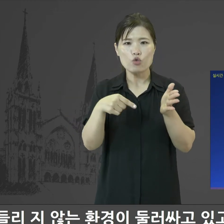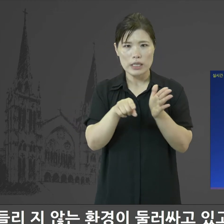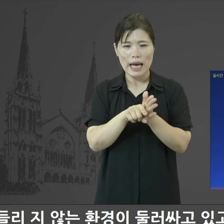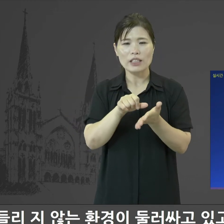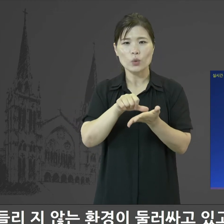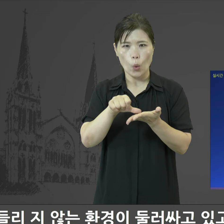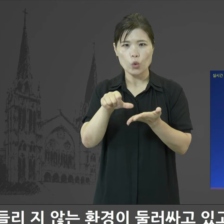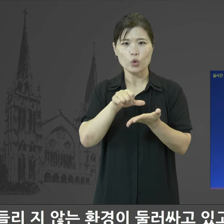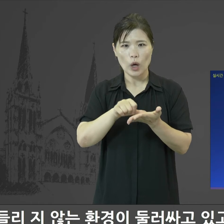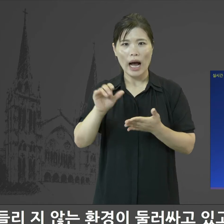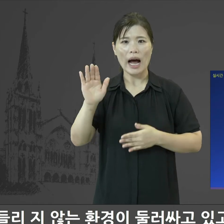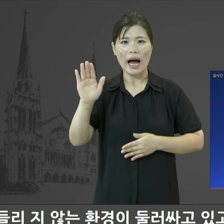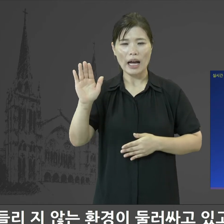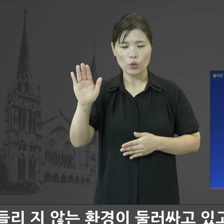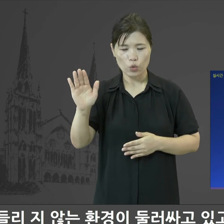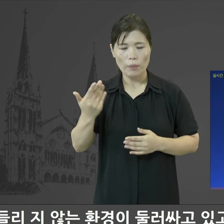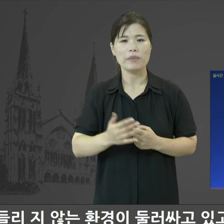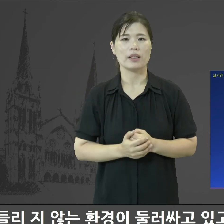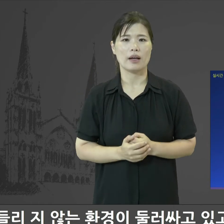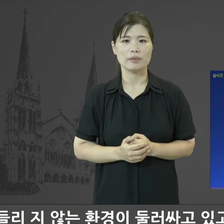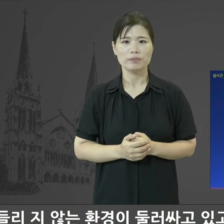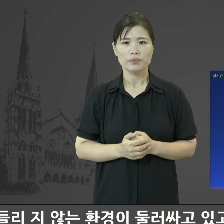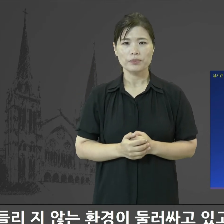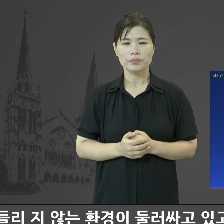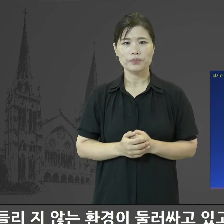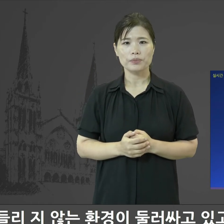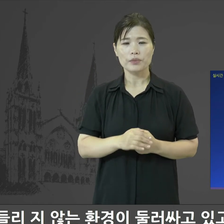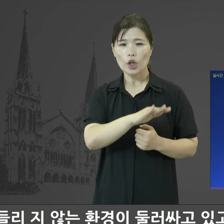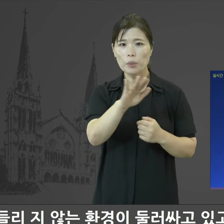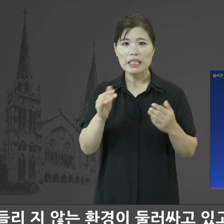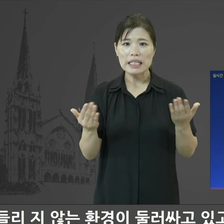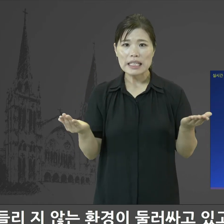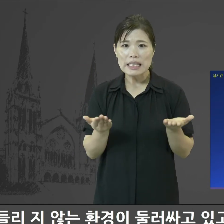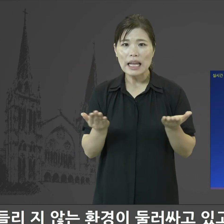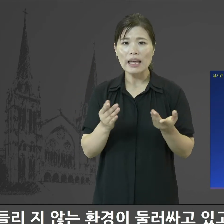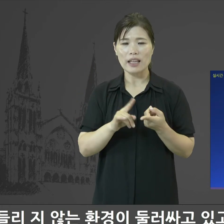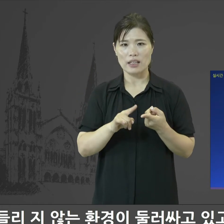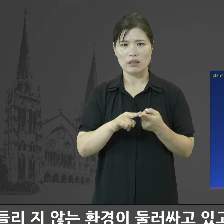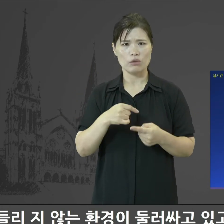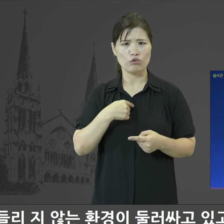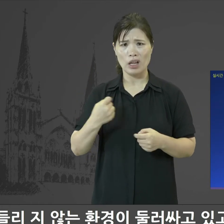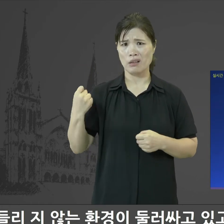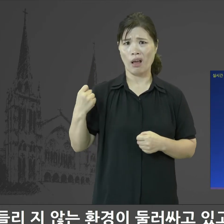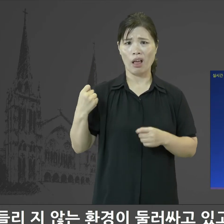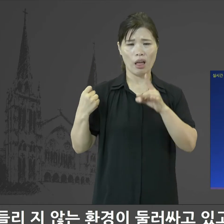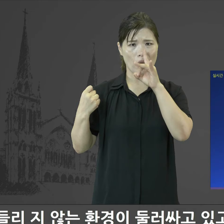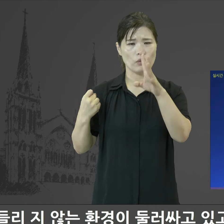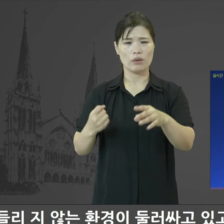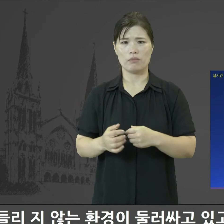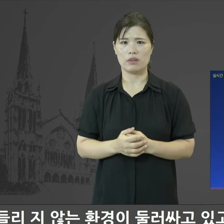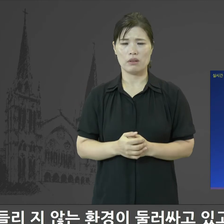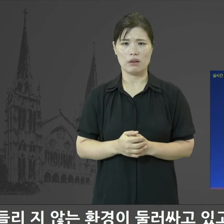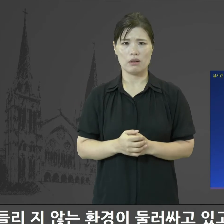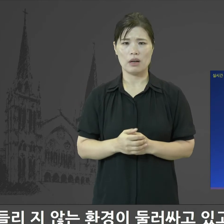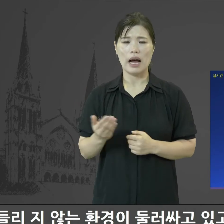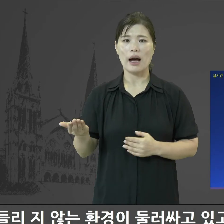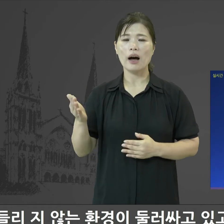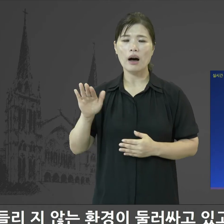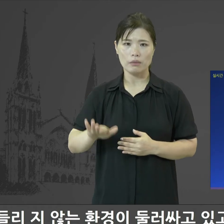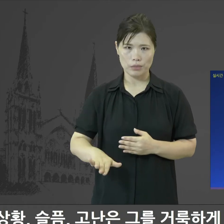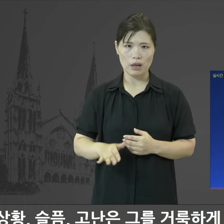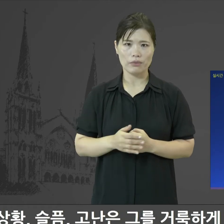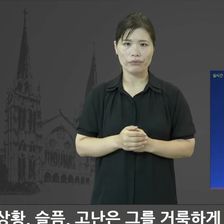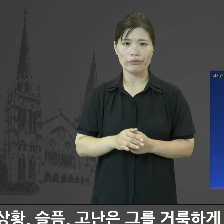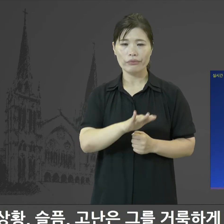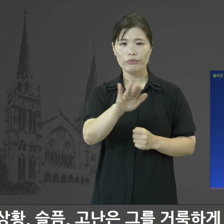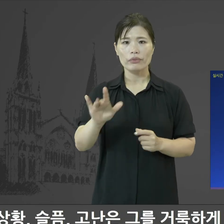된다. 여러분, 이 일은 우리의 힘으로는 할 수 없는 일입니다. 하지만